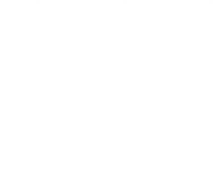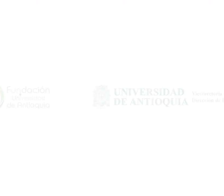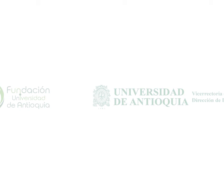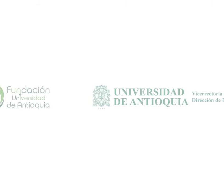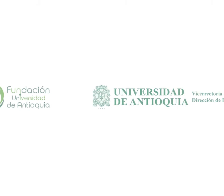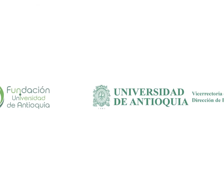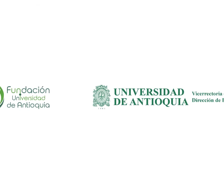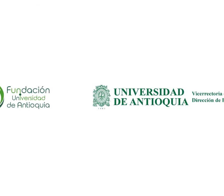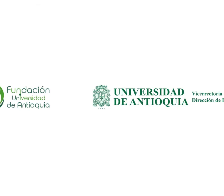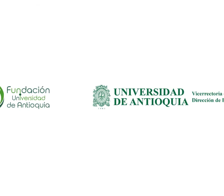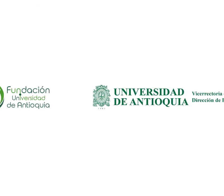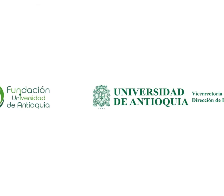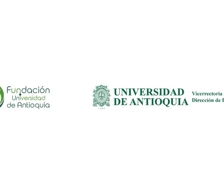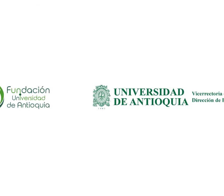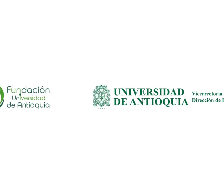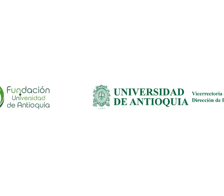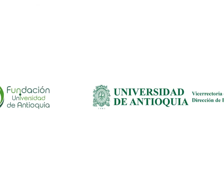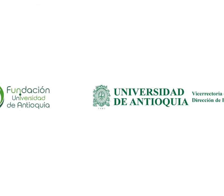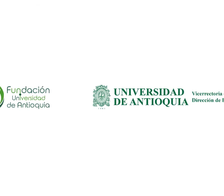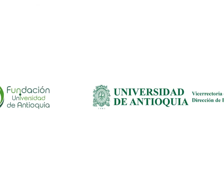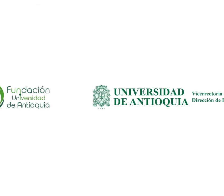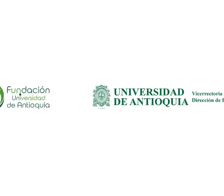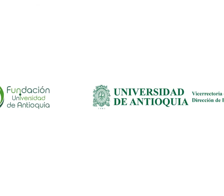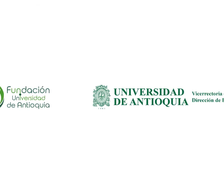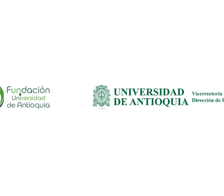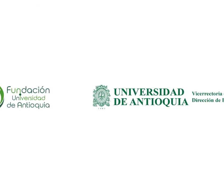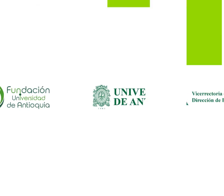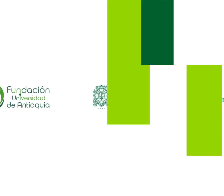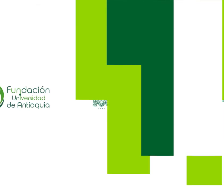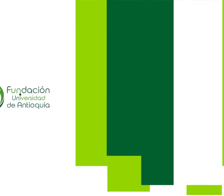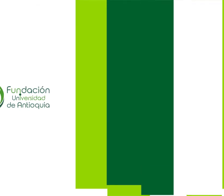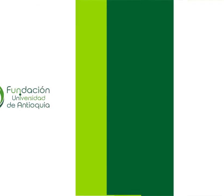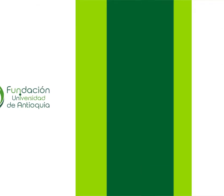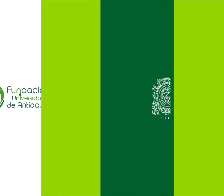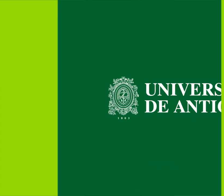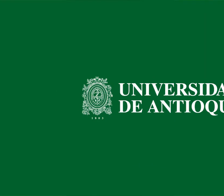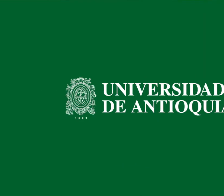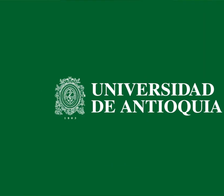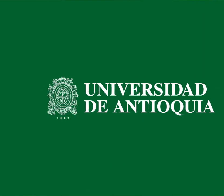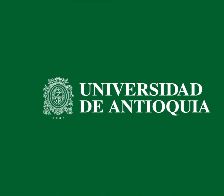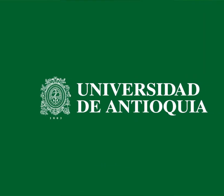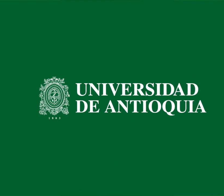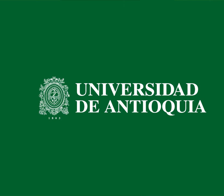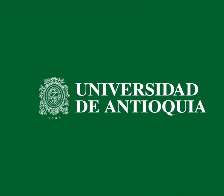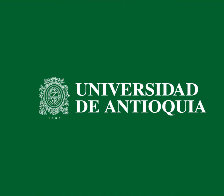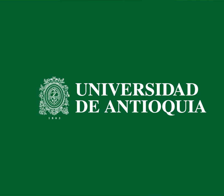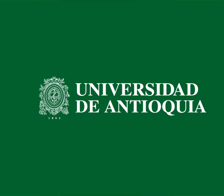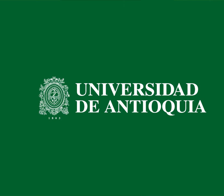Oh.